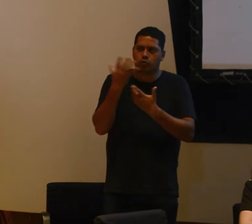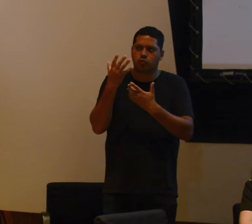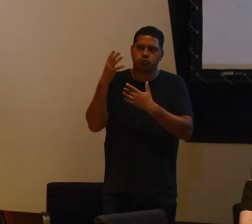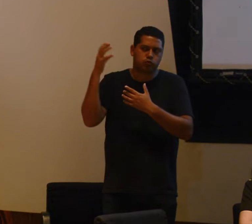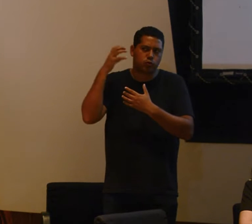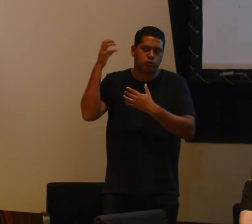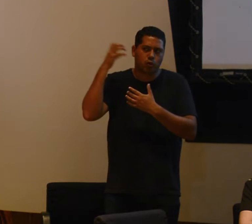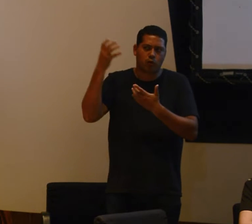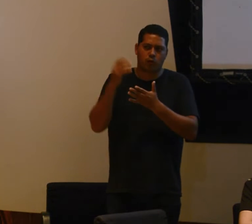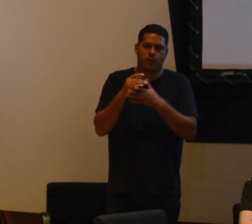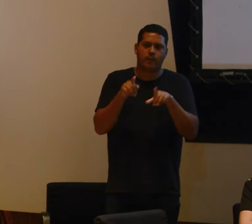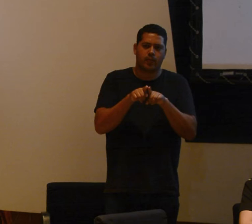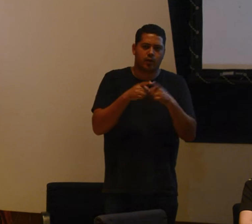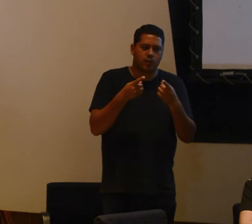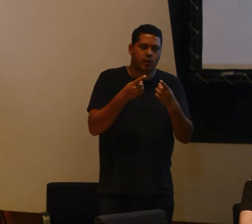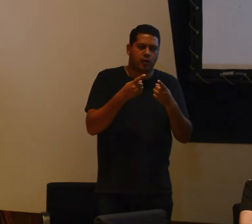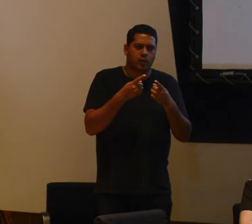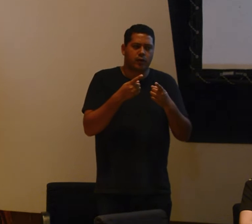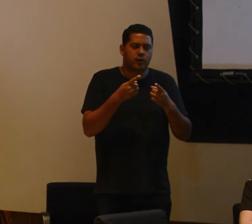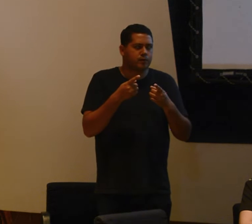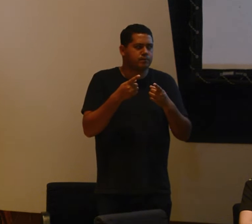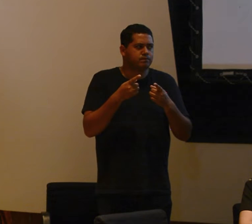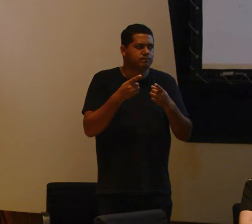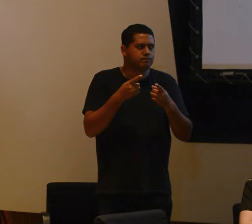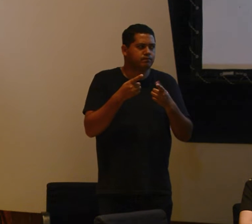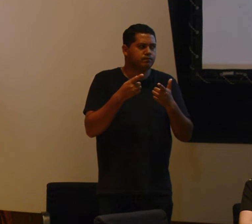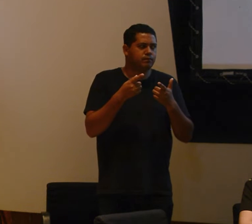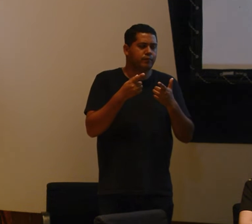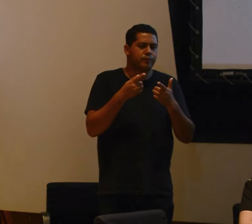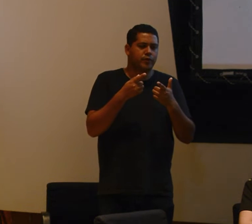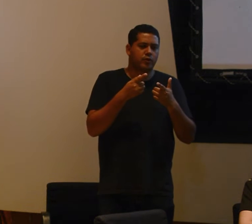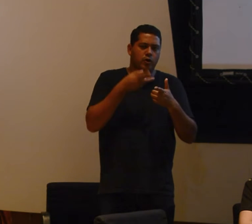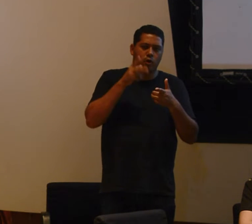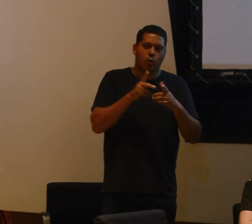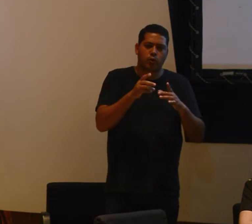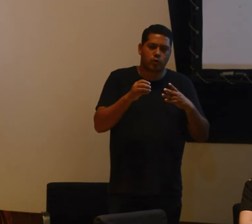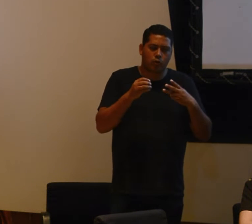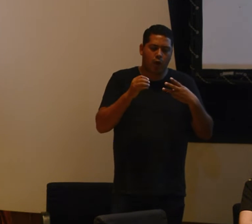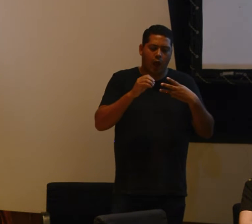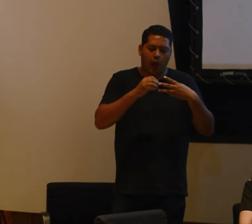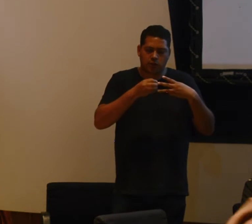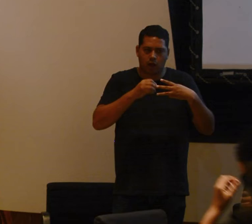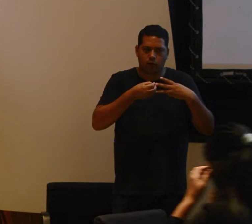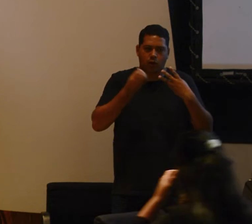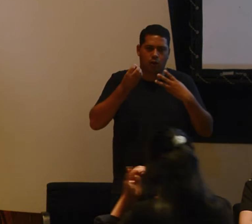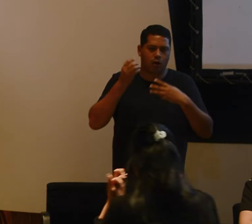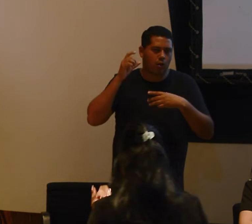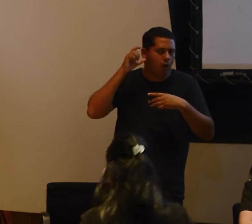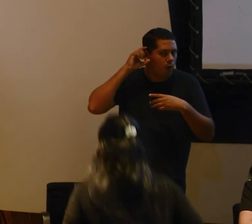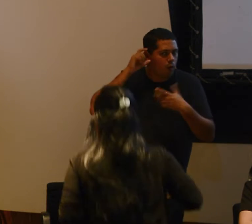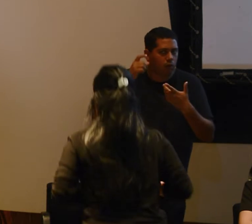tanto transiente como para o produto de distorção, garantindo a integridade das células ciliadas da cóclea, do nosso órgão da audição,